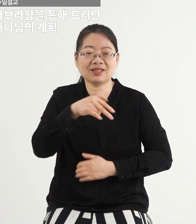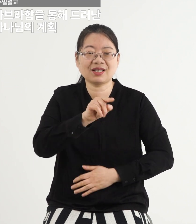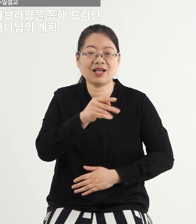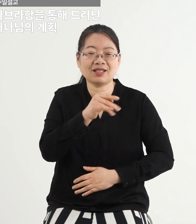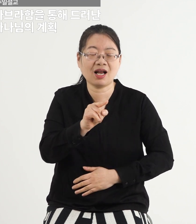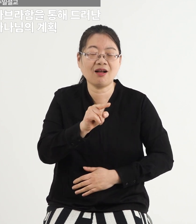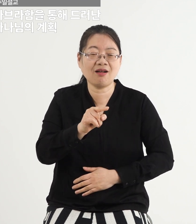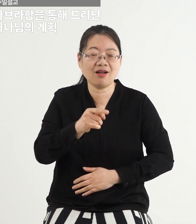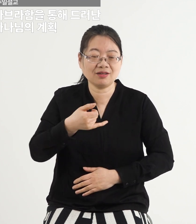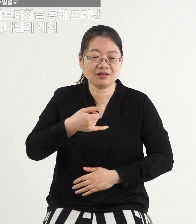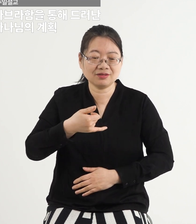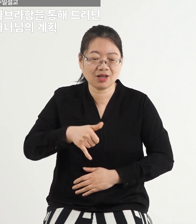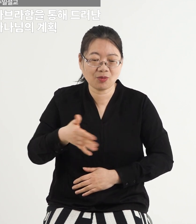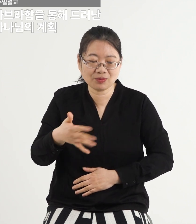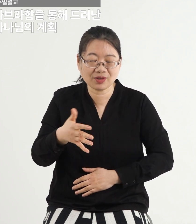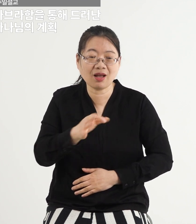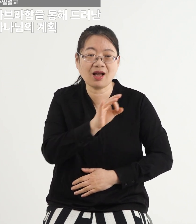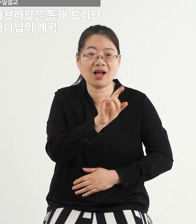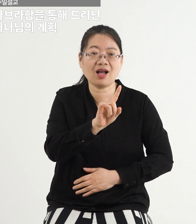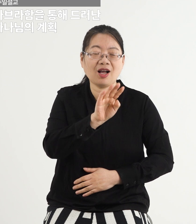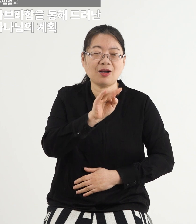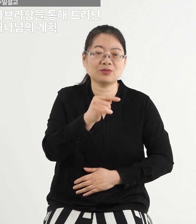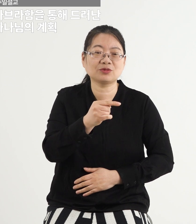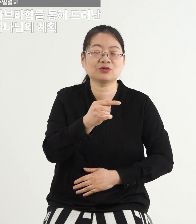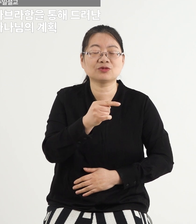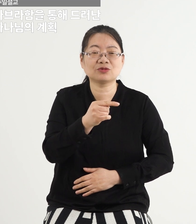지금 아브람이라는 말은